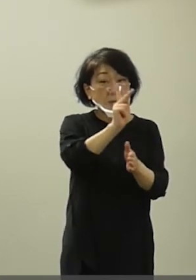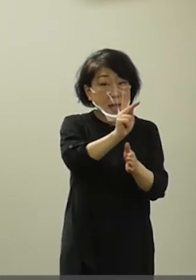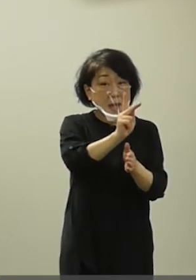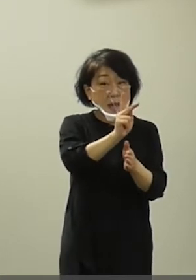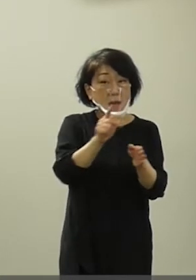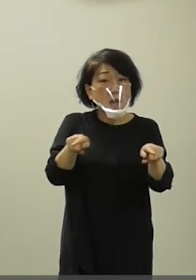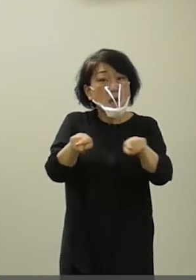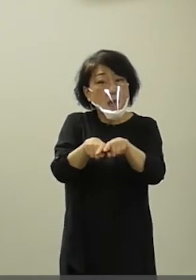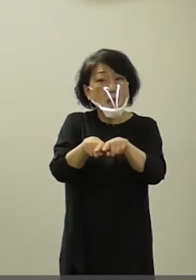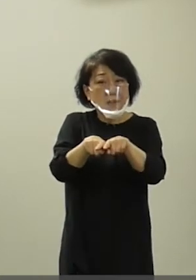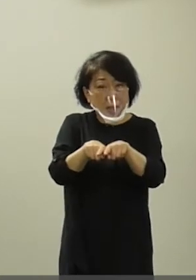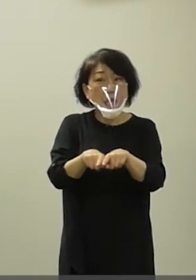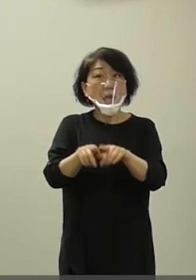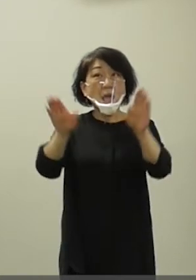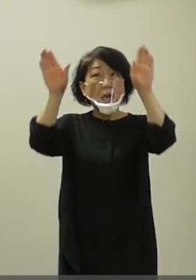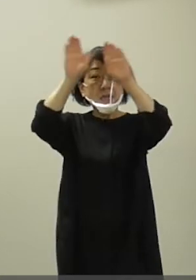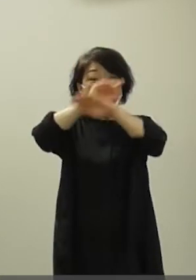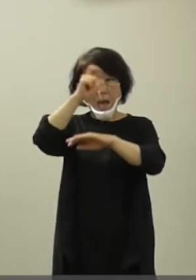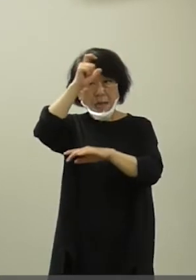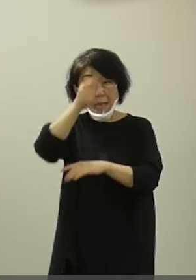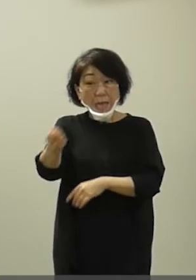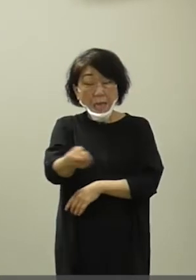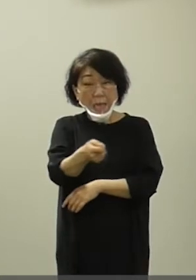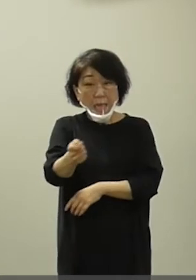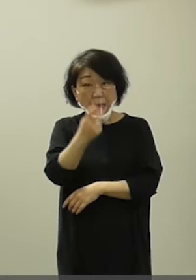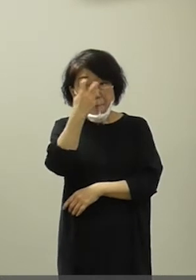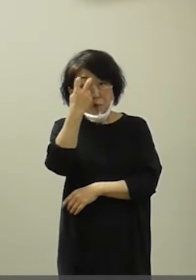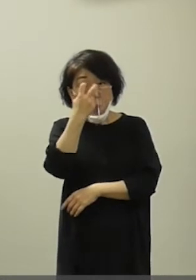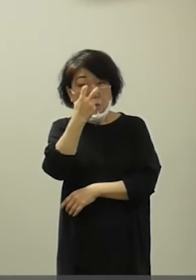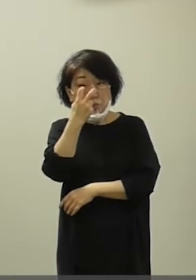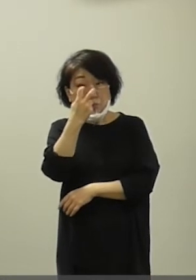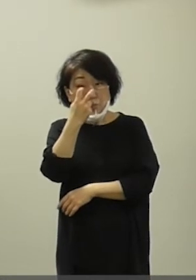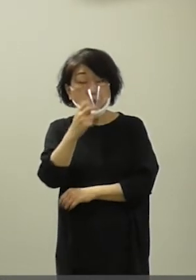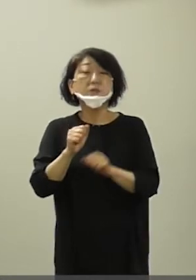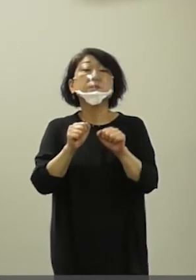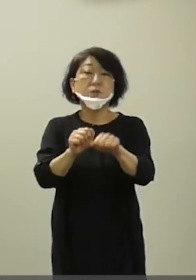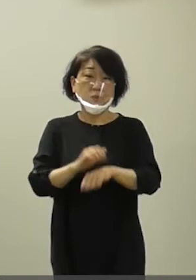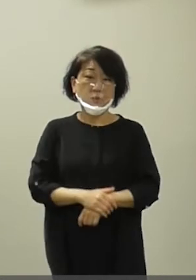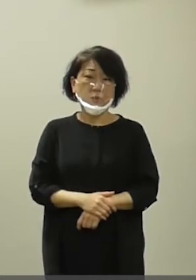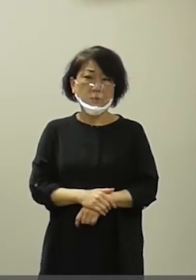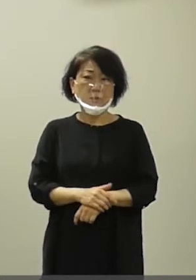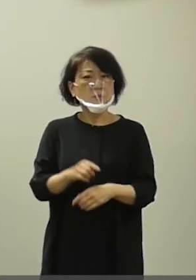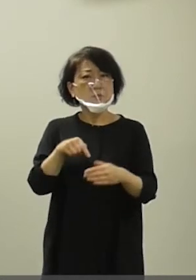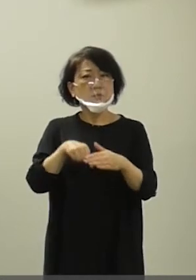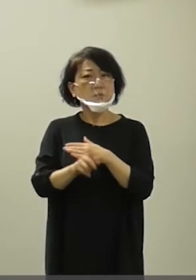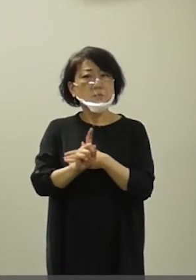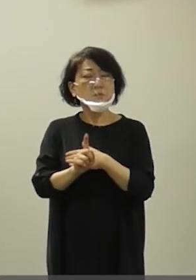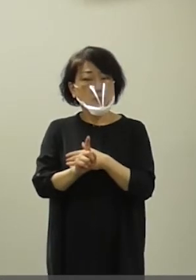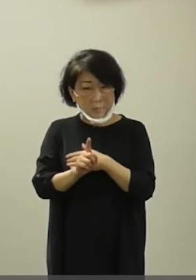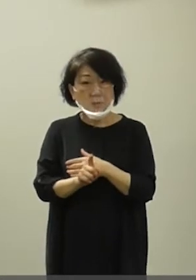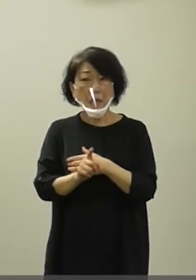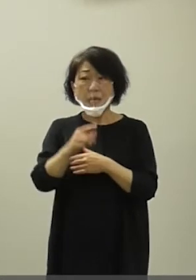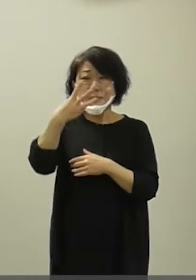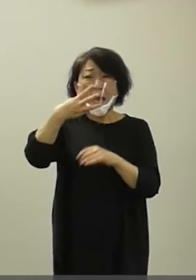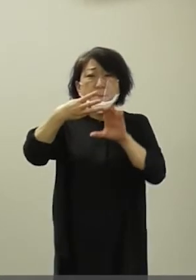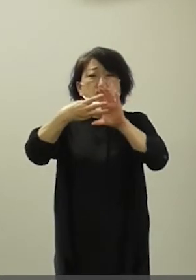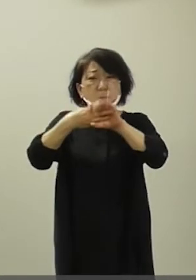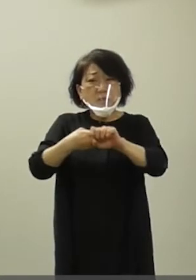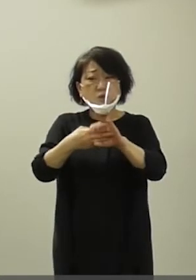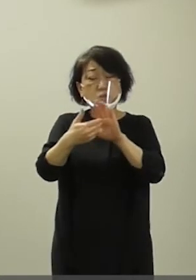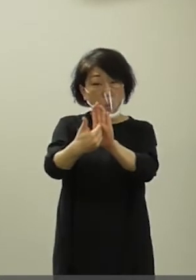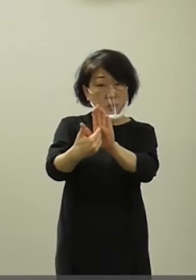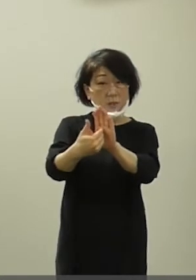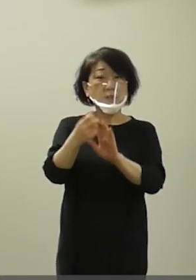夜景なポロロのあのーすることにしておりますそれということかというと酸味つの帽子だっ